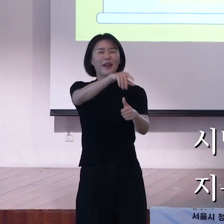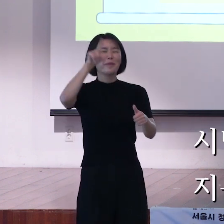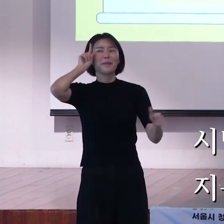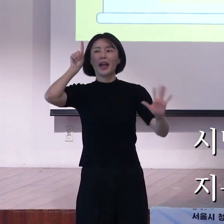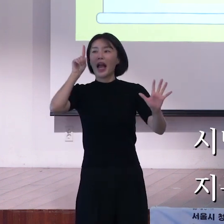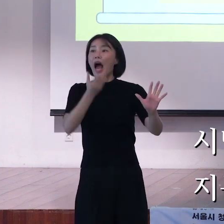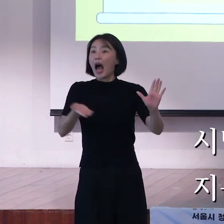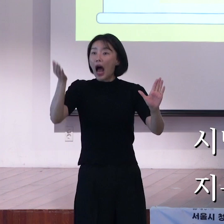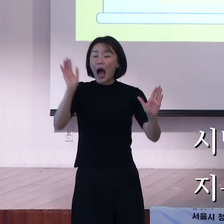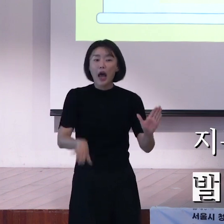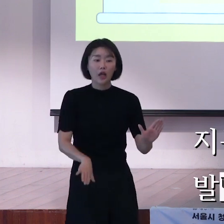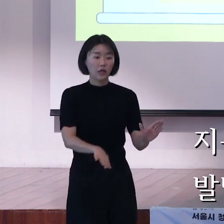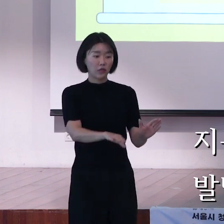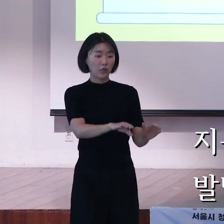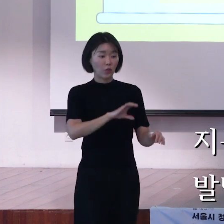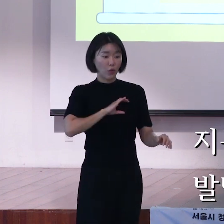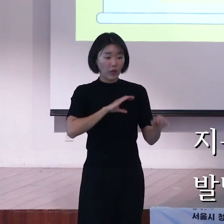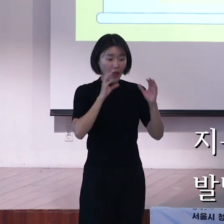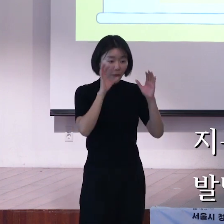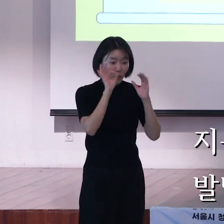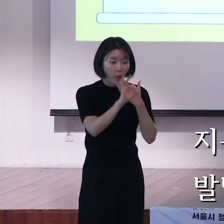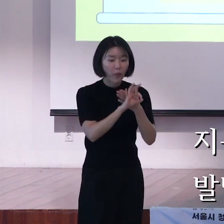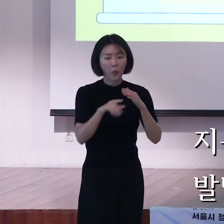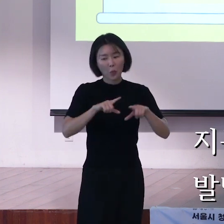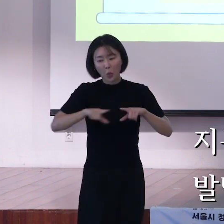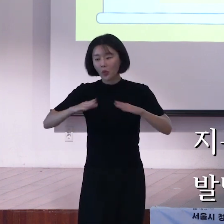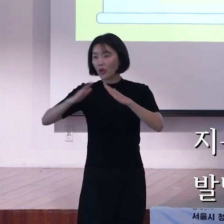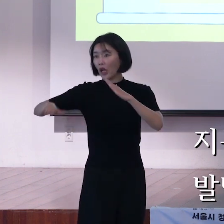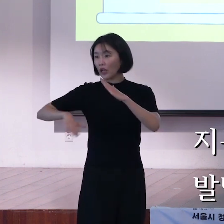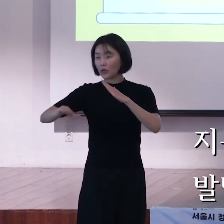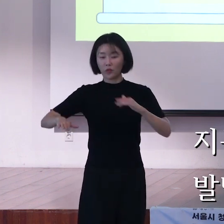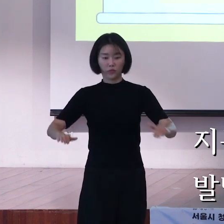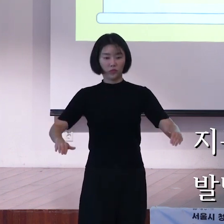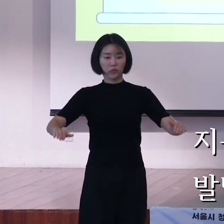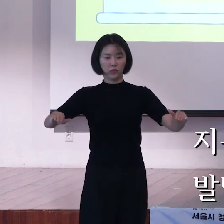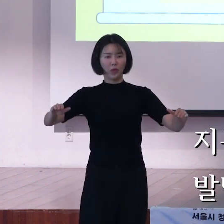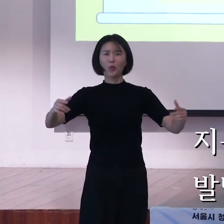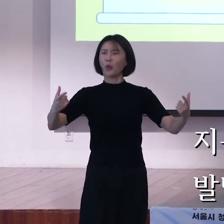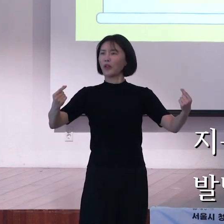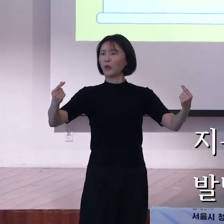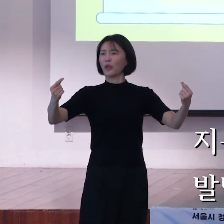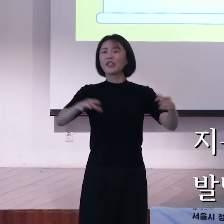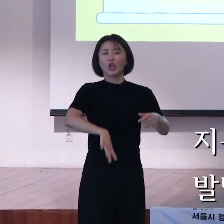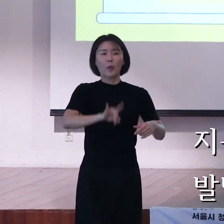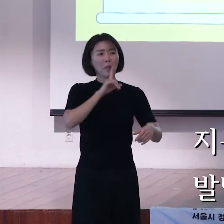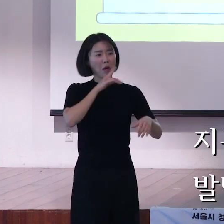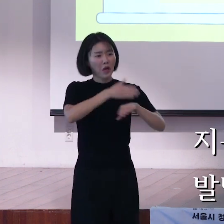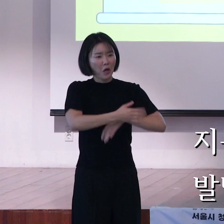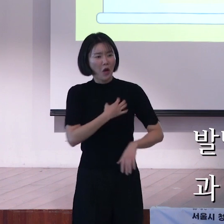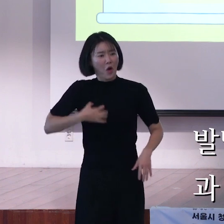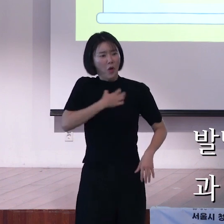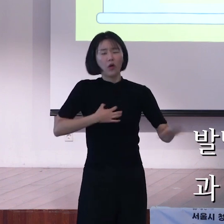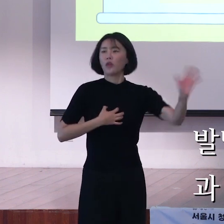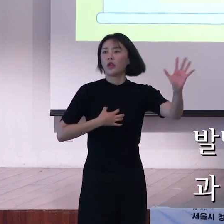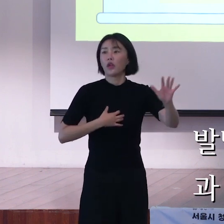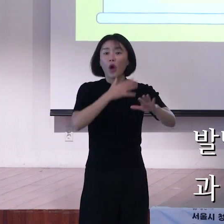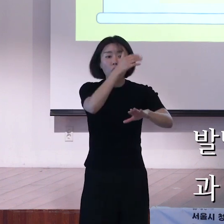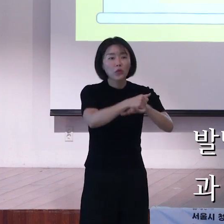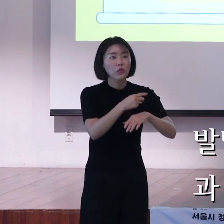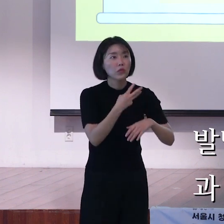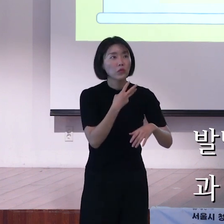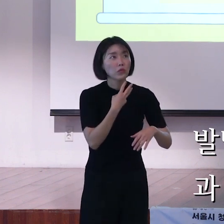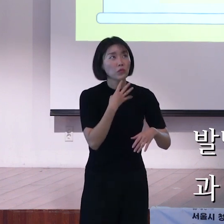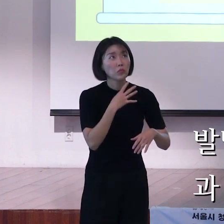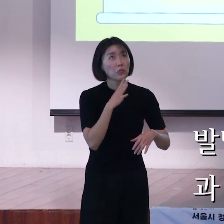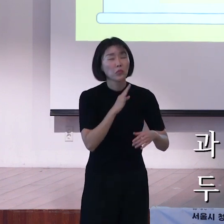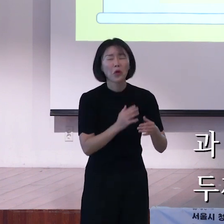코다의 언어 발달은 일반 가정과 아동들과 유사한 발달을 보이며 두 가지 언어 ASL,